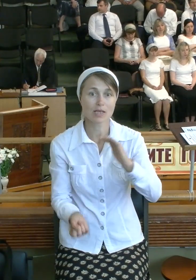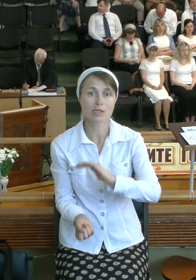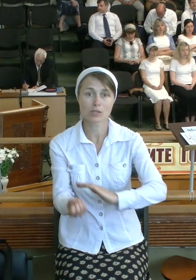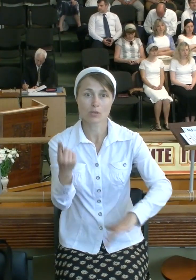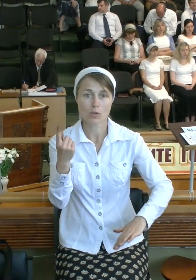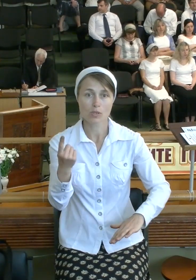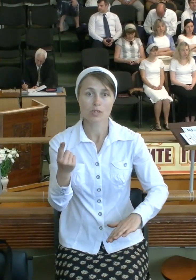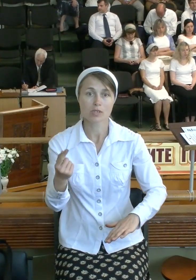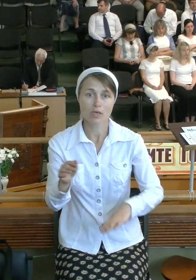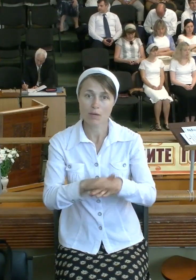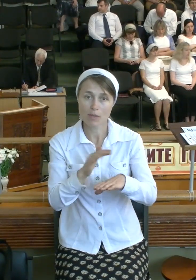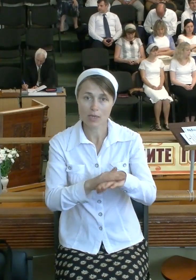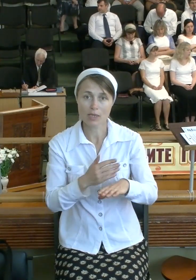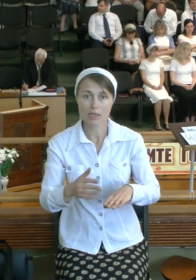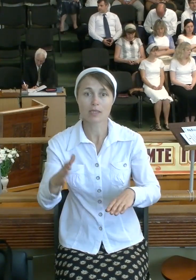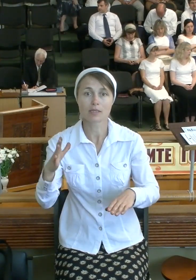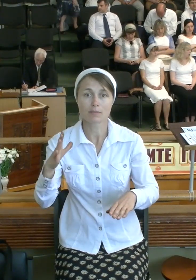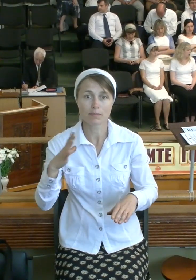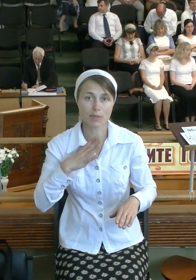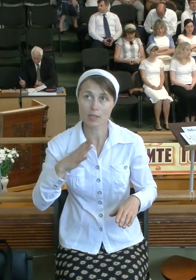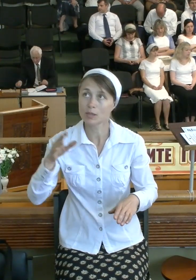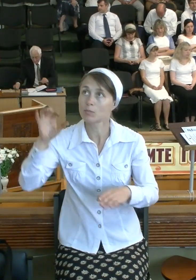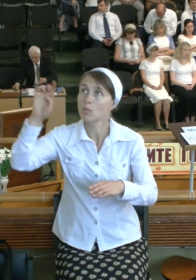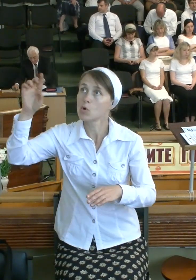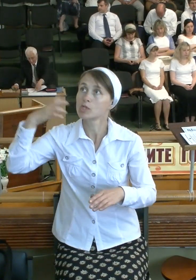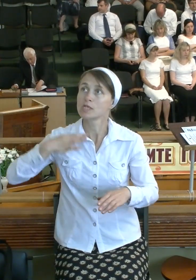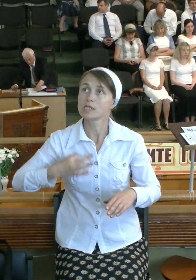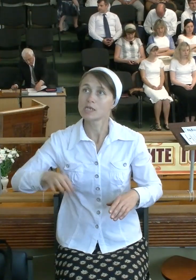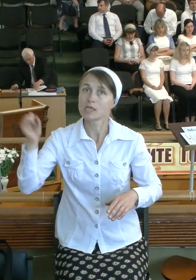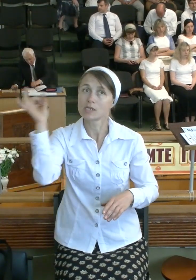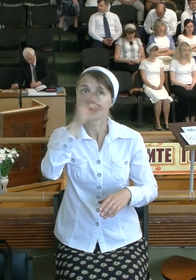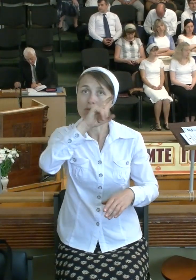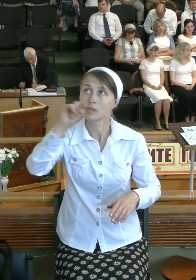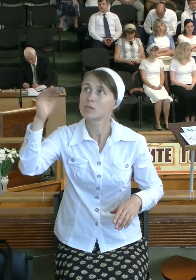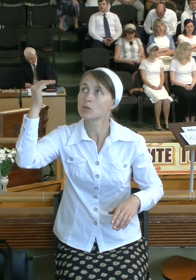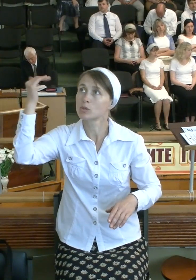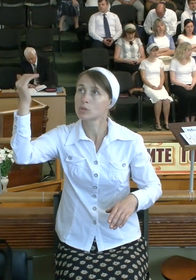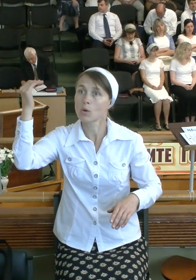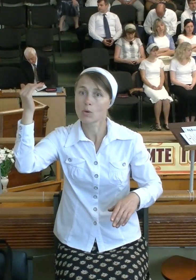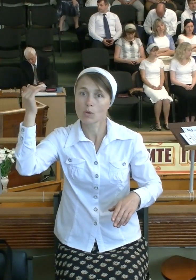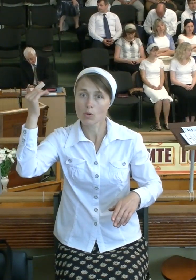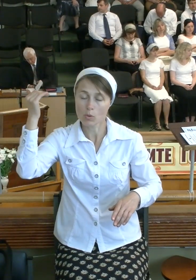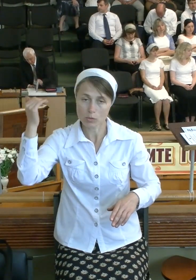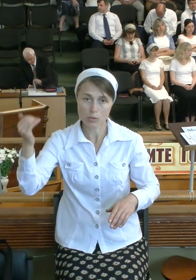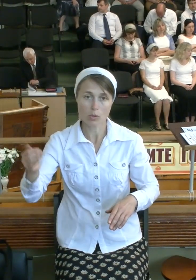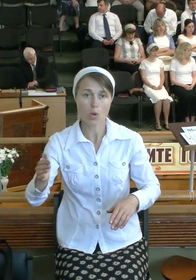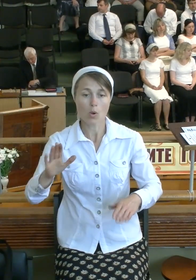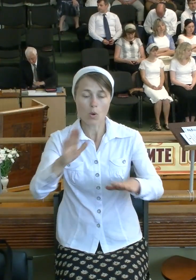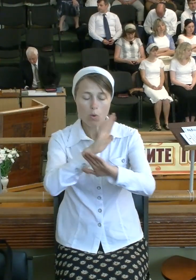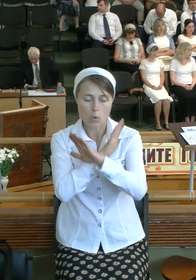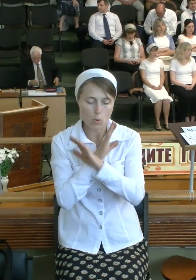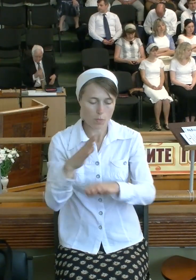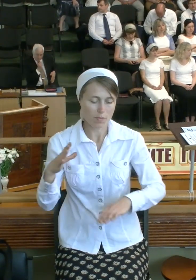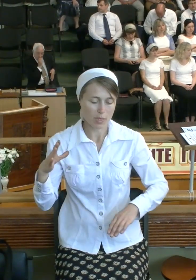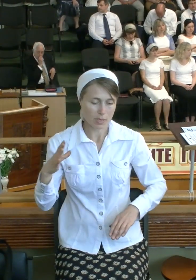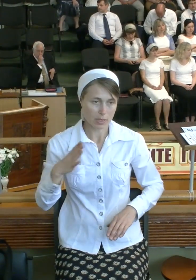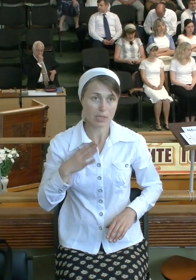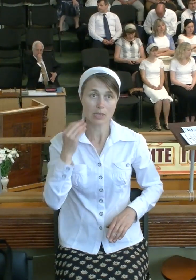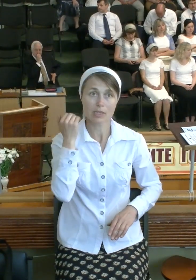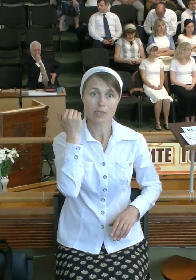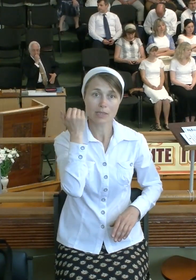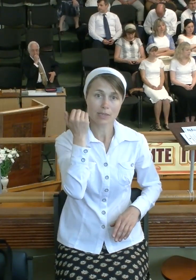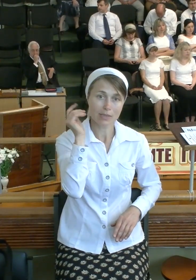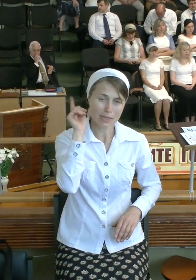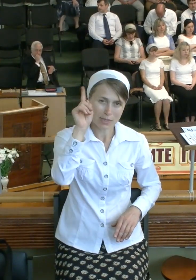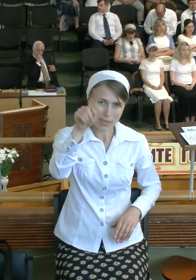Сын, ко древу пригвожденный. Он умер там, чтоб ты мог стать живым, и